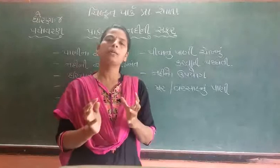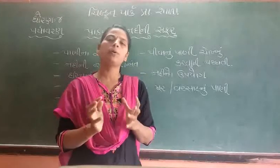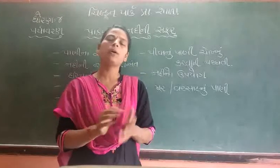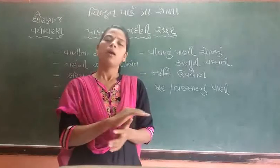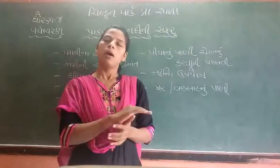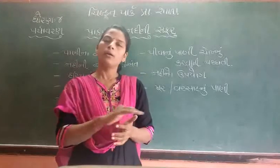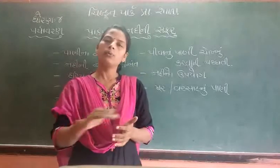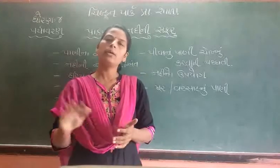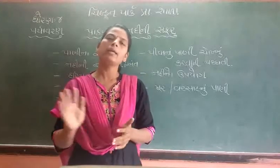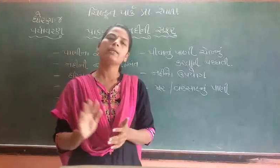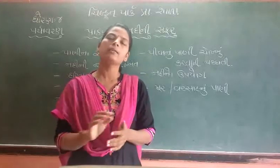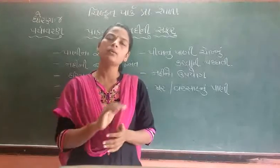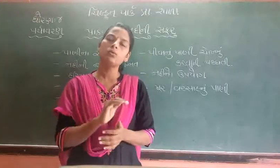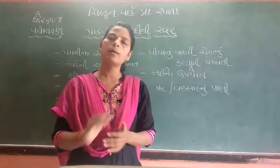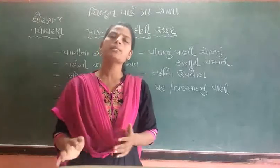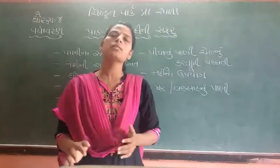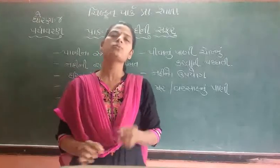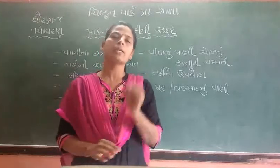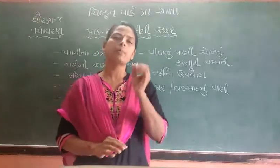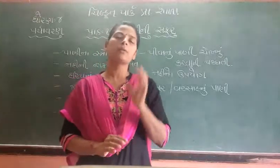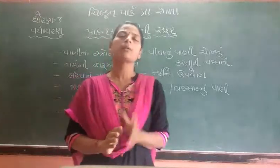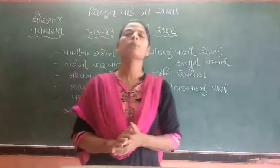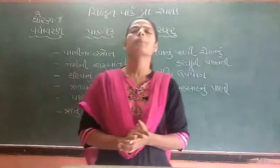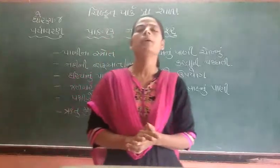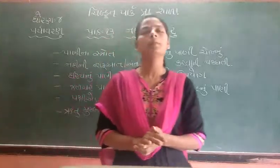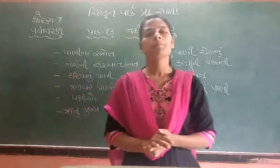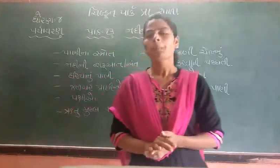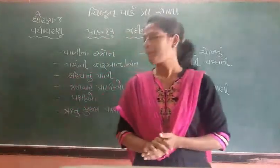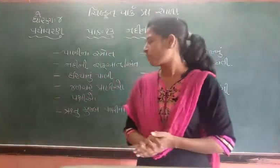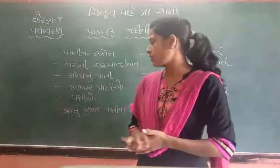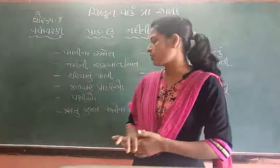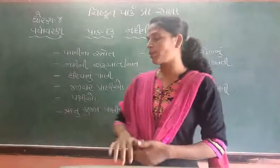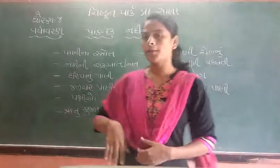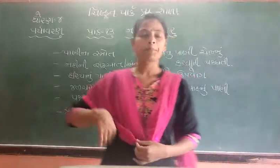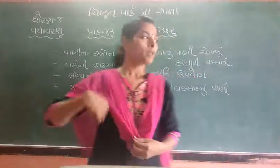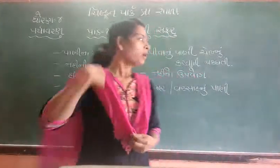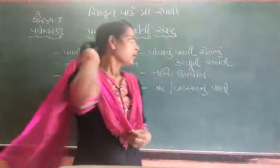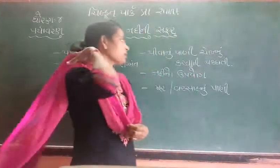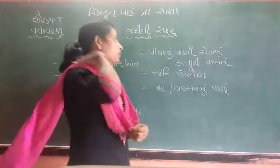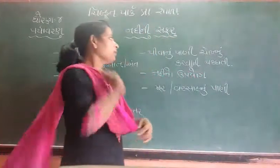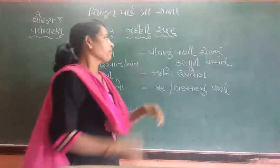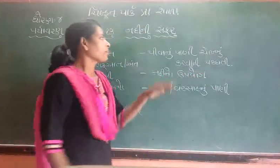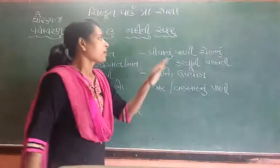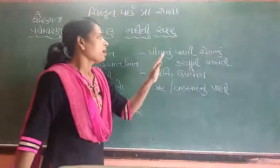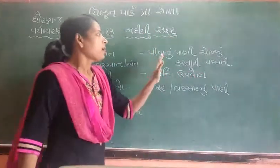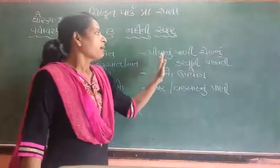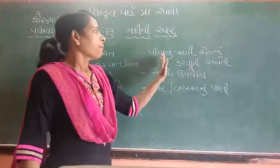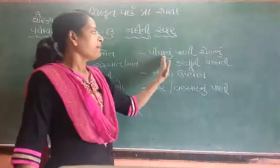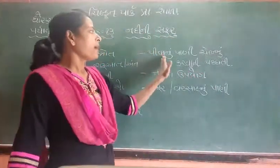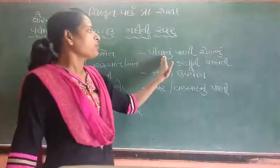હોય, અને ઉનાળાની અંદર ખૂબ જ નીચું, જેને આપણે નહિવત પણ કહી શકીએ. ચલો, પીવાનું